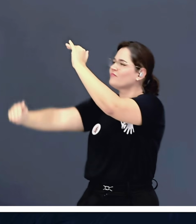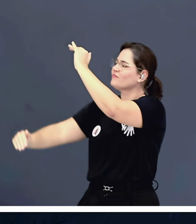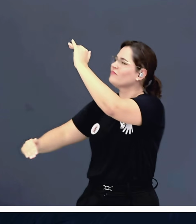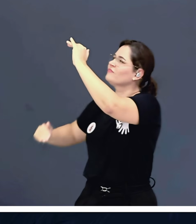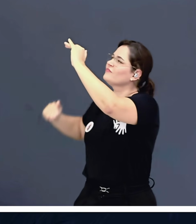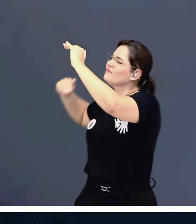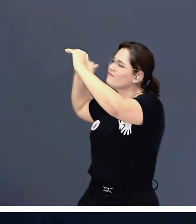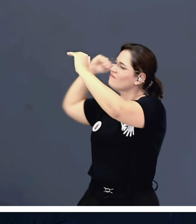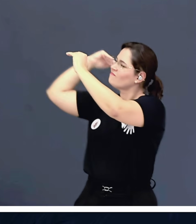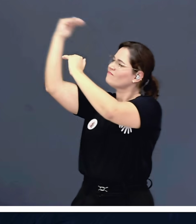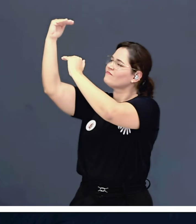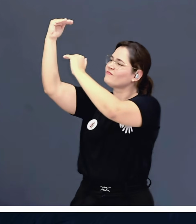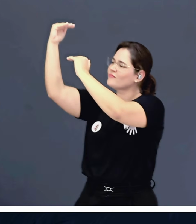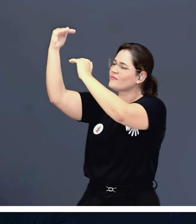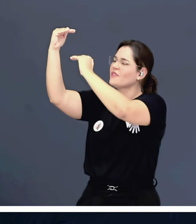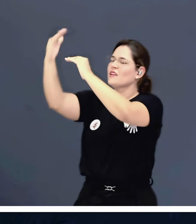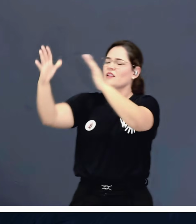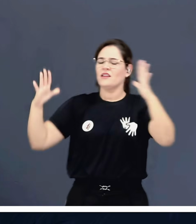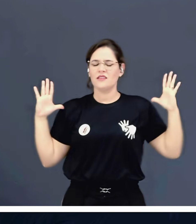E os anjos